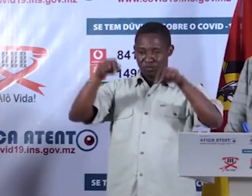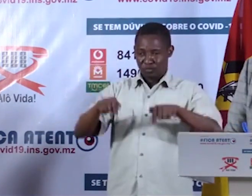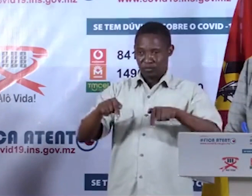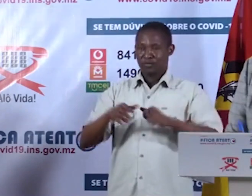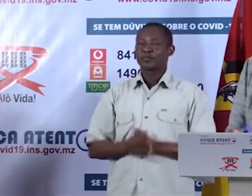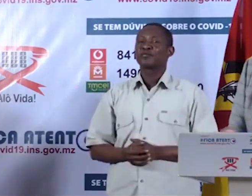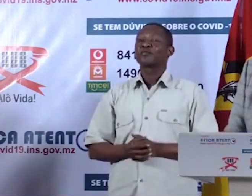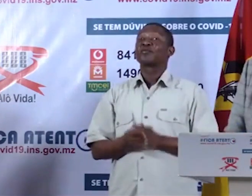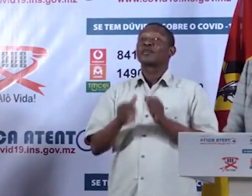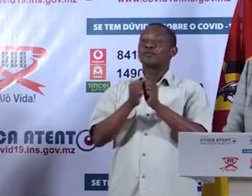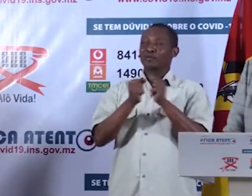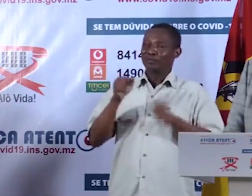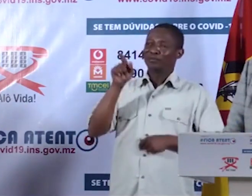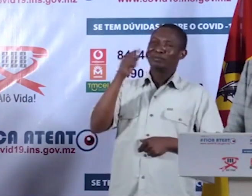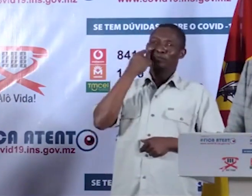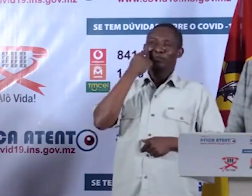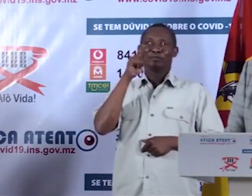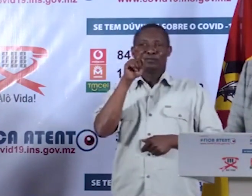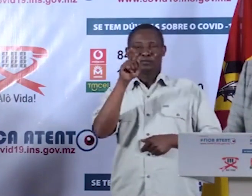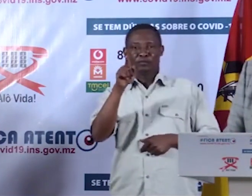denota mais